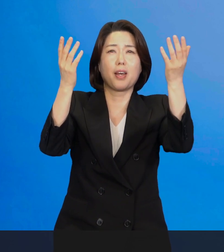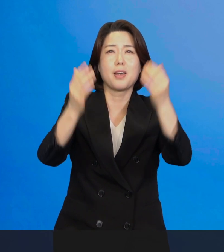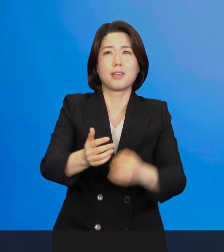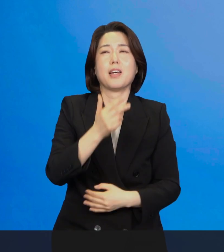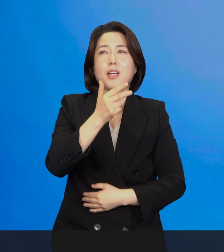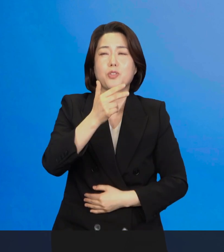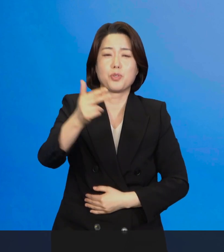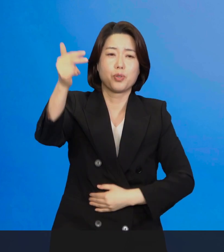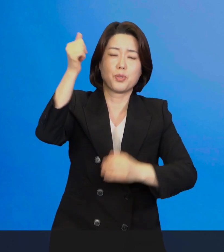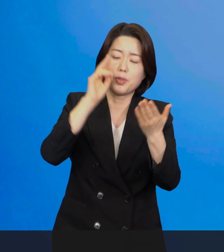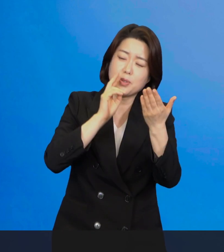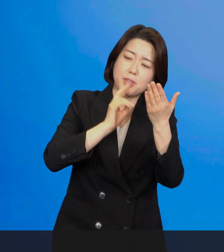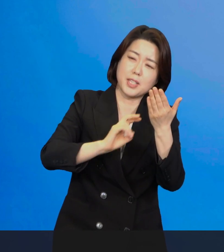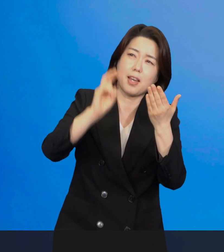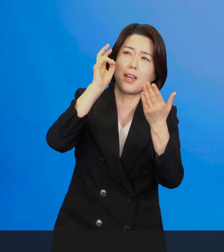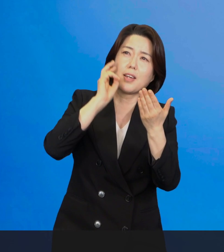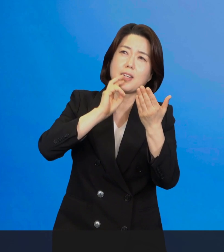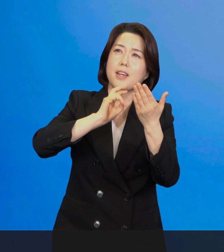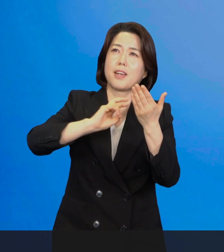할렐루야 할렐루야. 주를